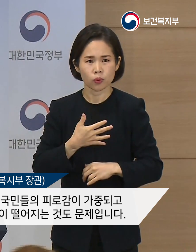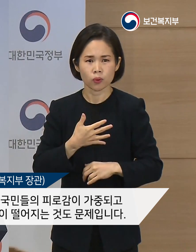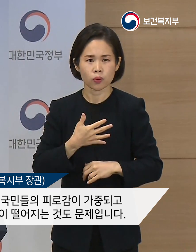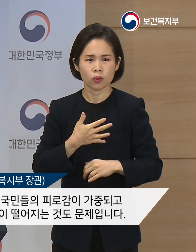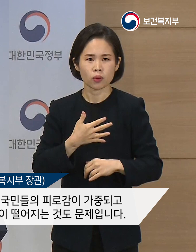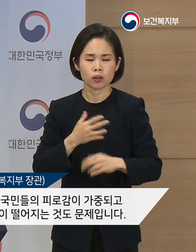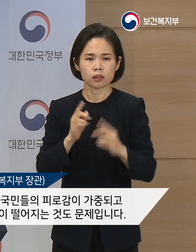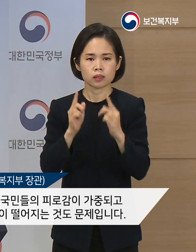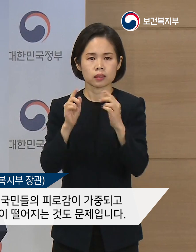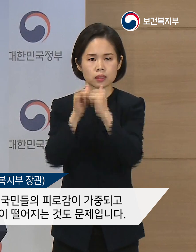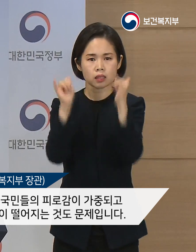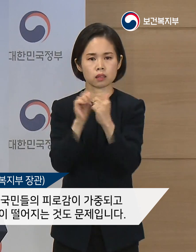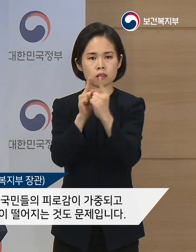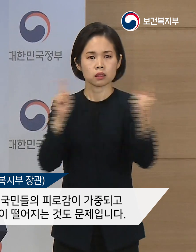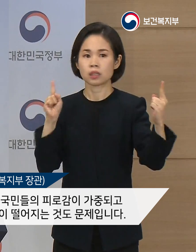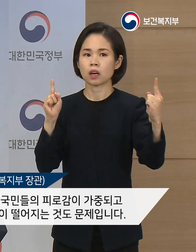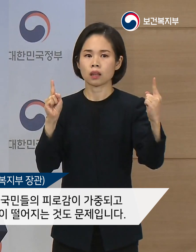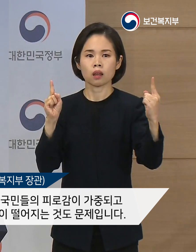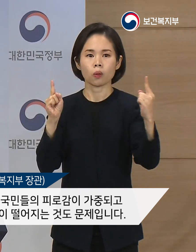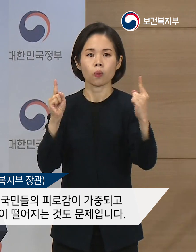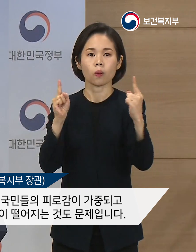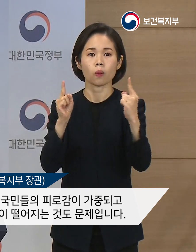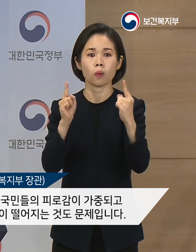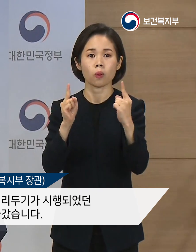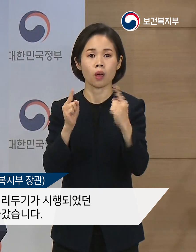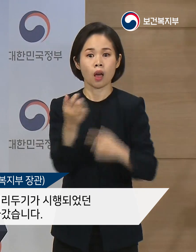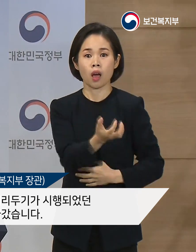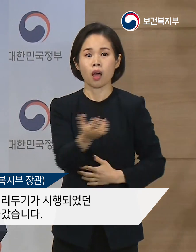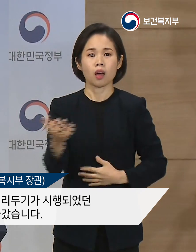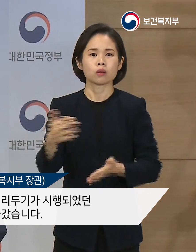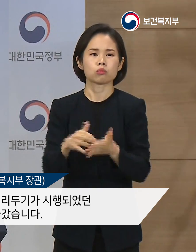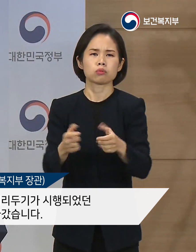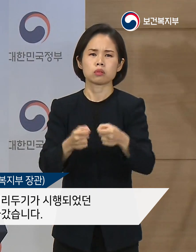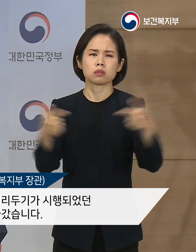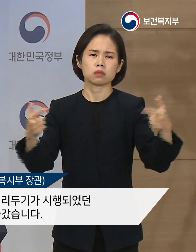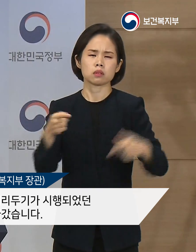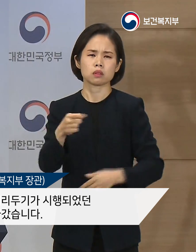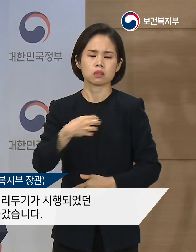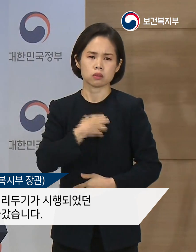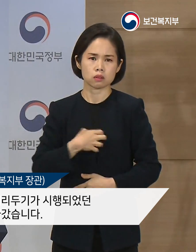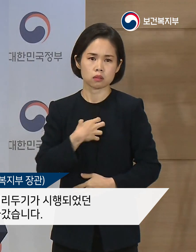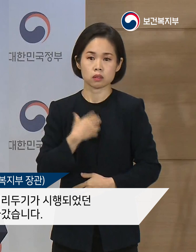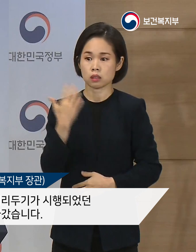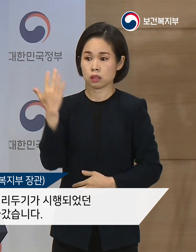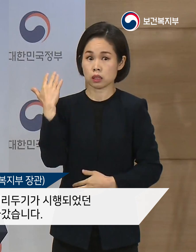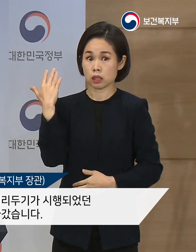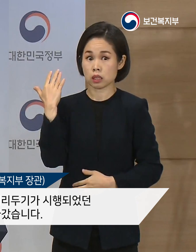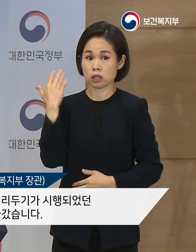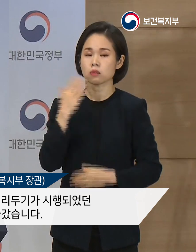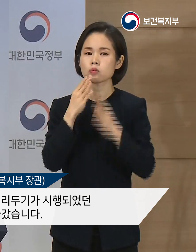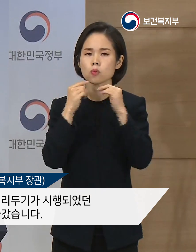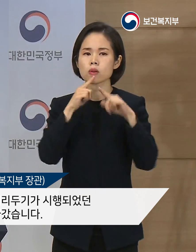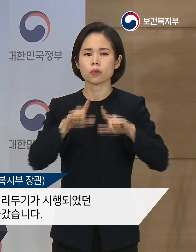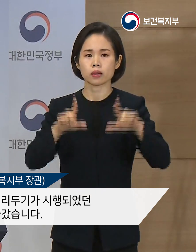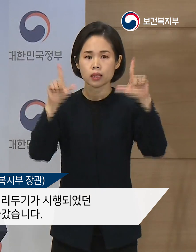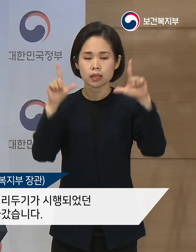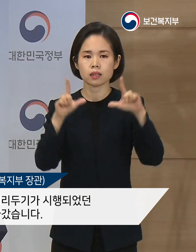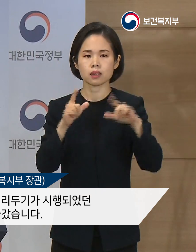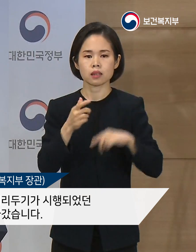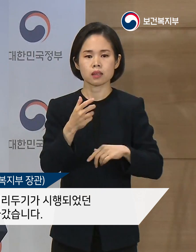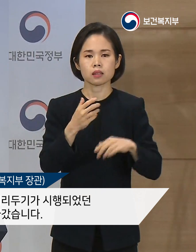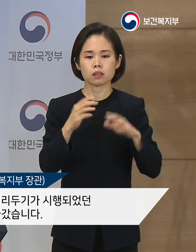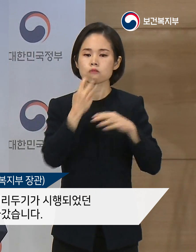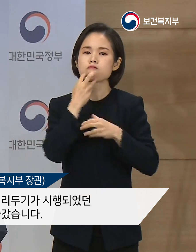거리두기의 실천이 떨어지는 것도 문제입니다. 지난 주말 수도권의 휴대폰 이동량은